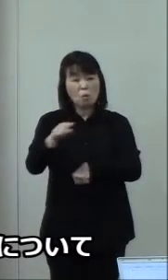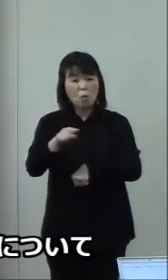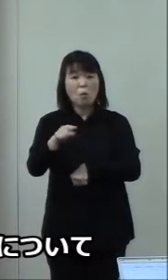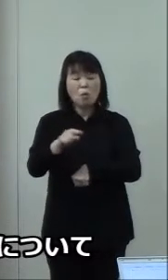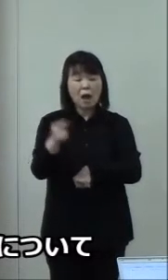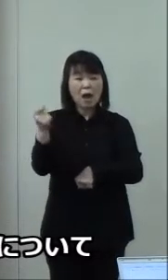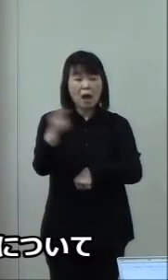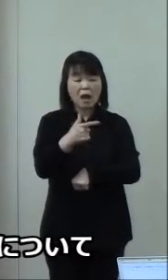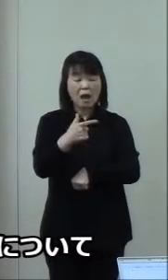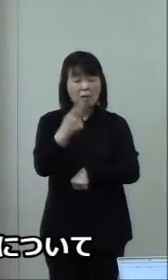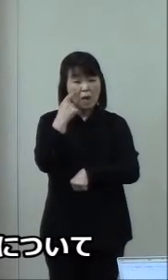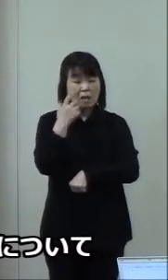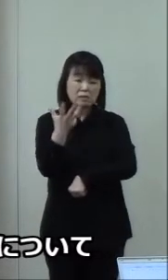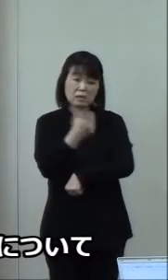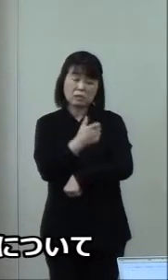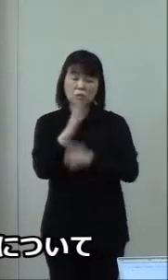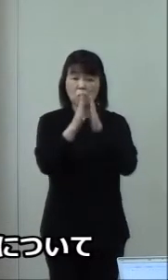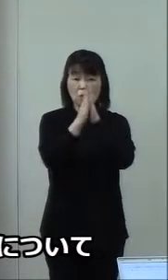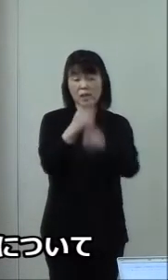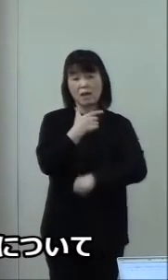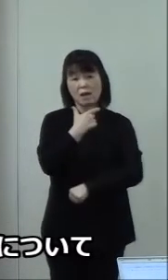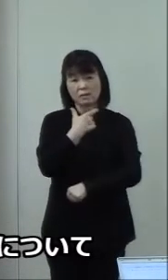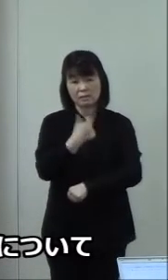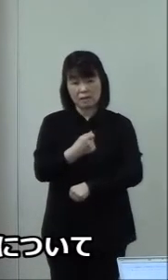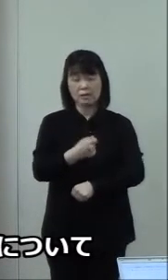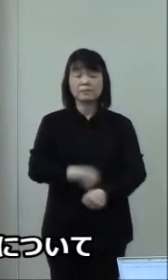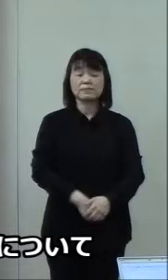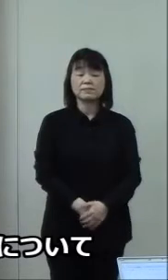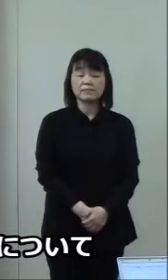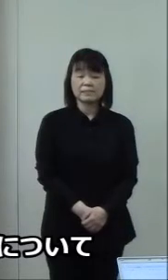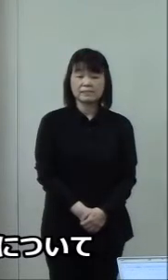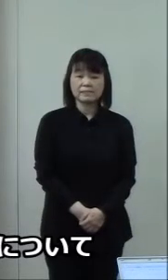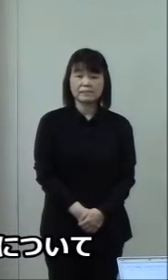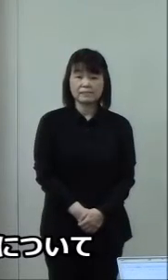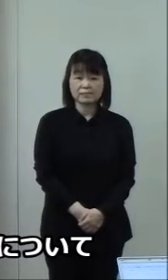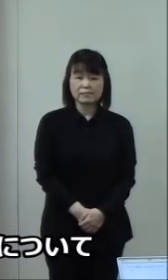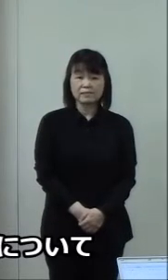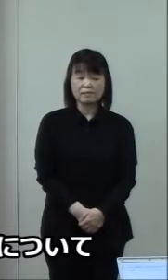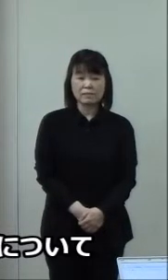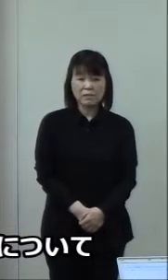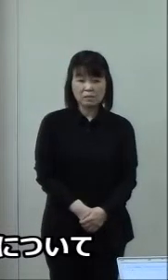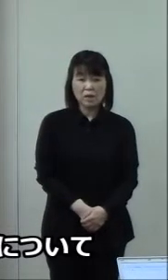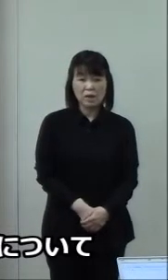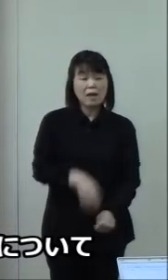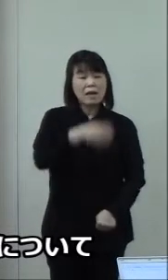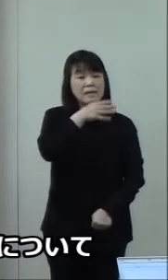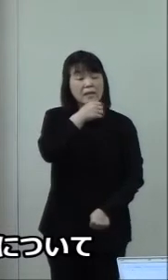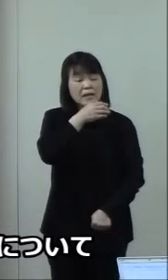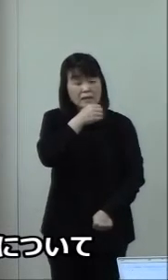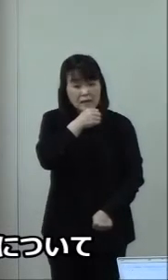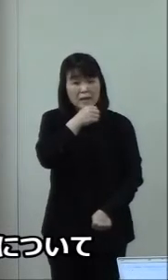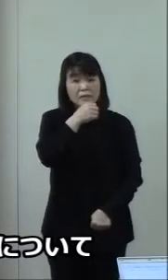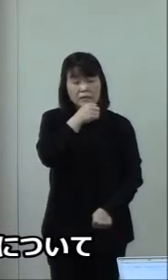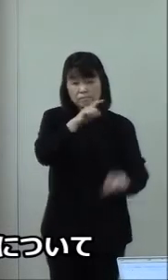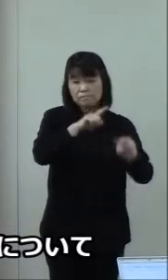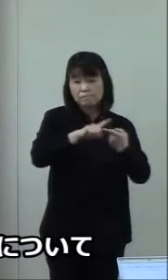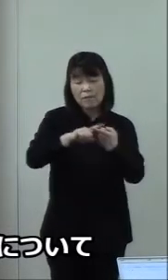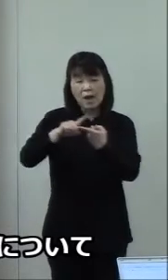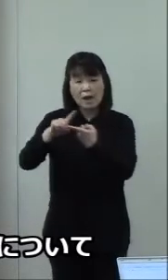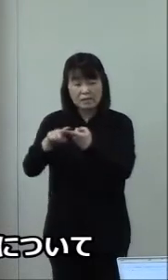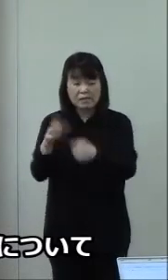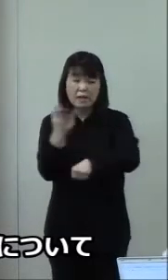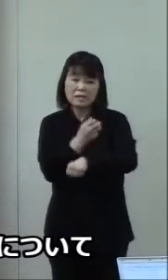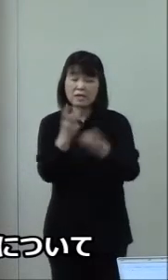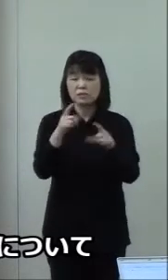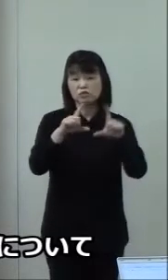思っております。そして、次に年代ごとの接種率をちょっと今日は、